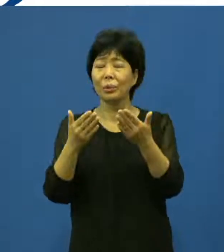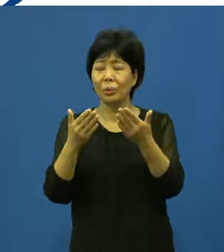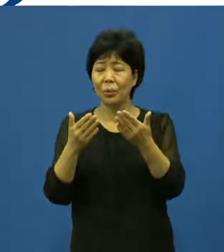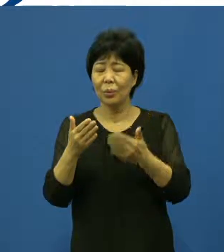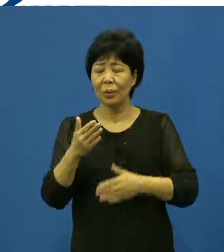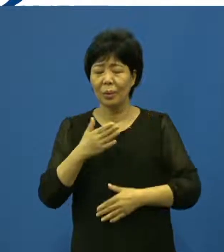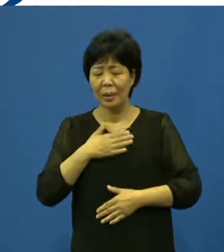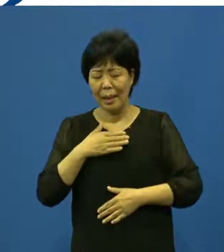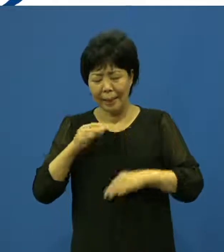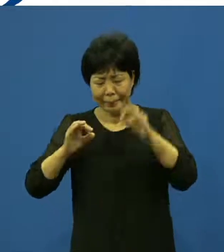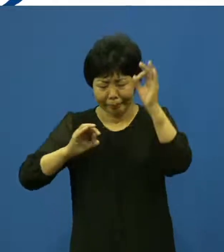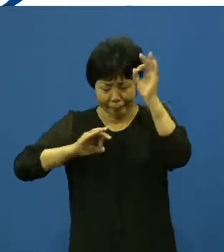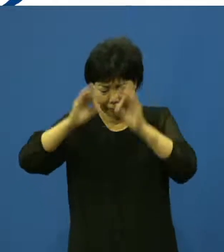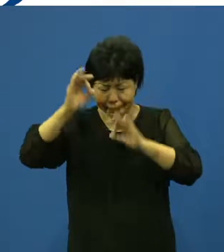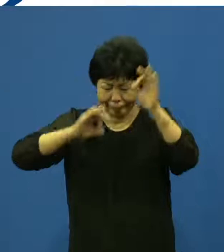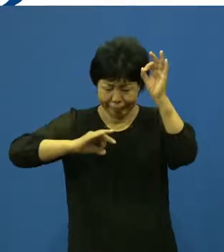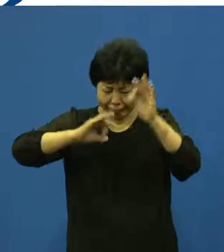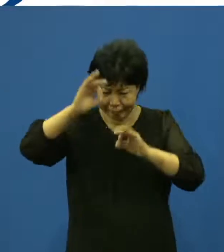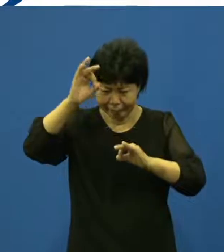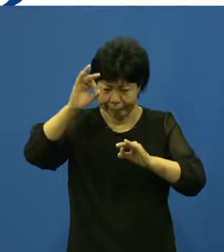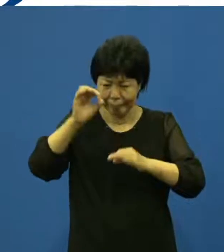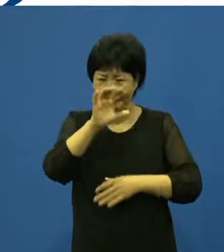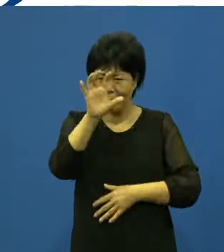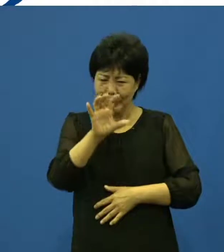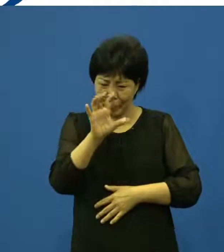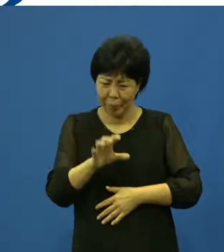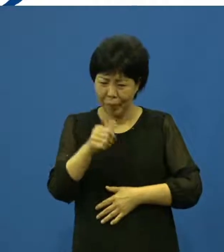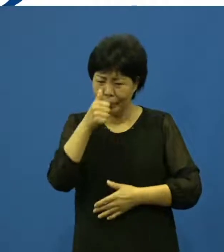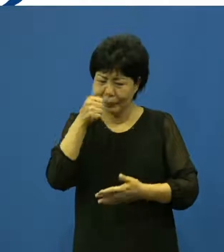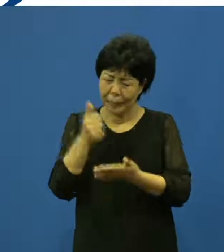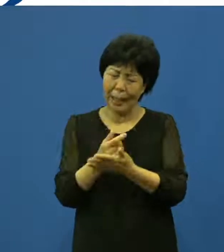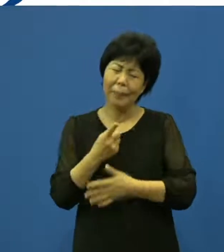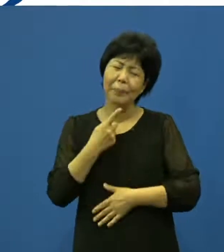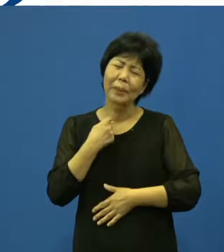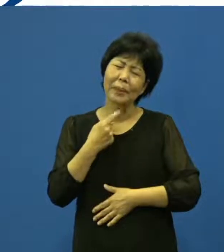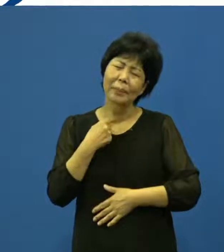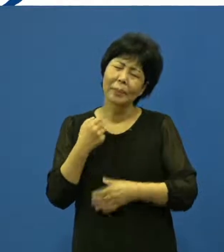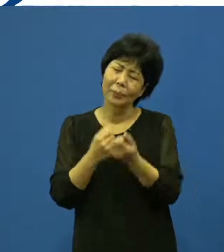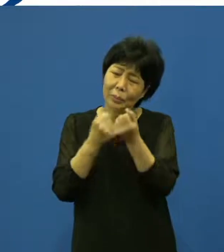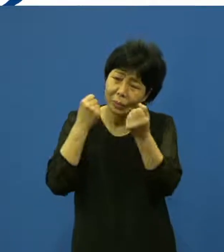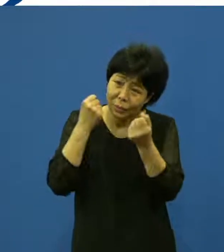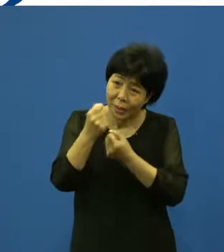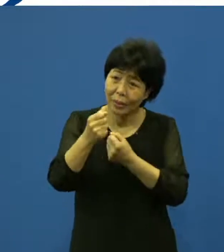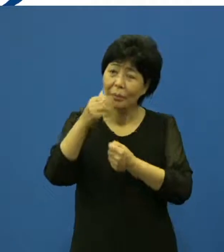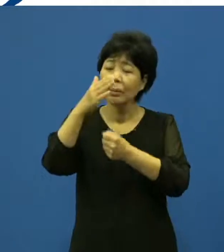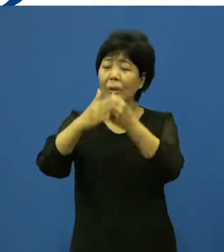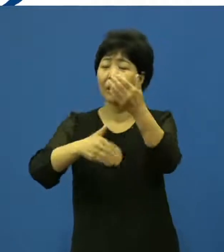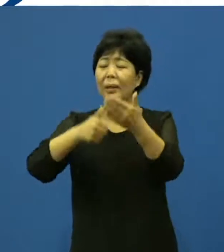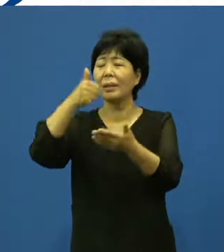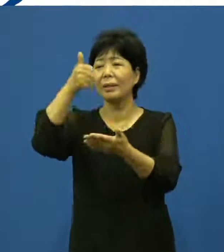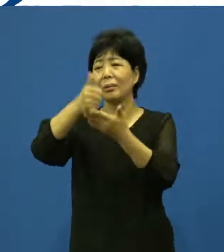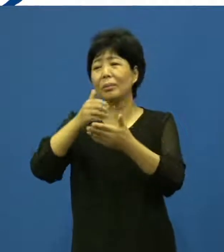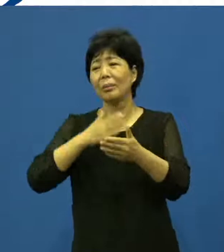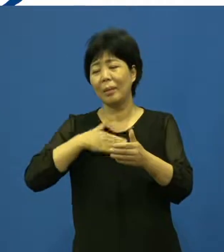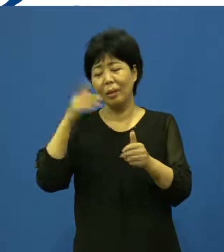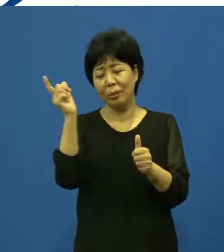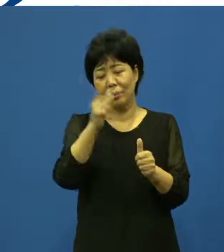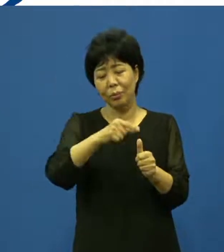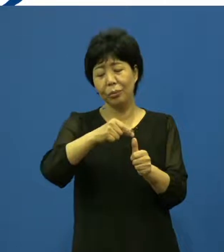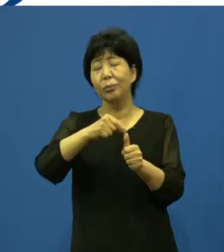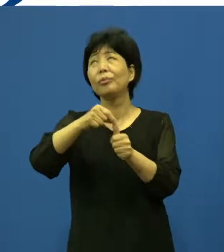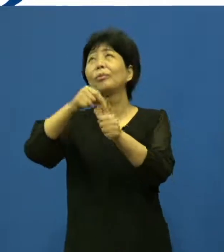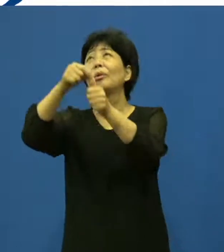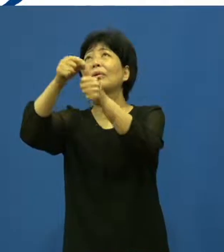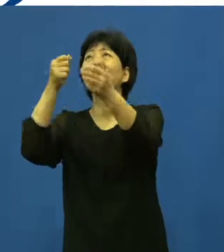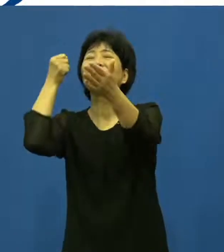아무리 실수를 해도, 아무리 죄를 지어도 하나님 우리를 받아주시기로 결정하셨습니다.